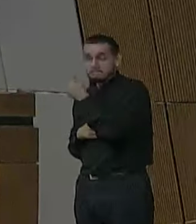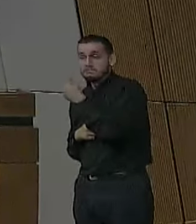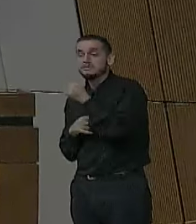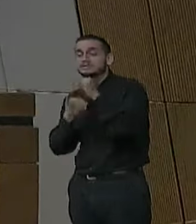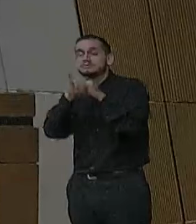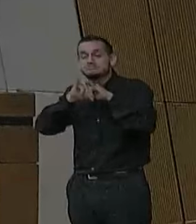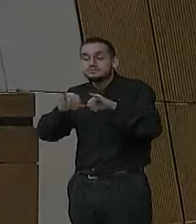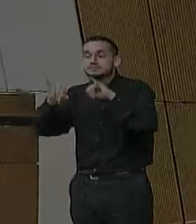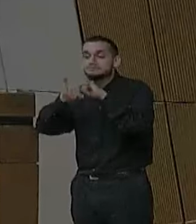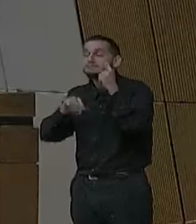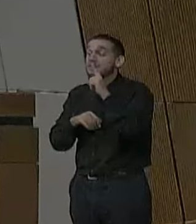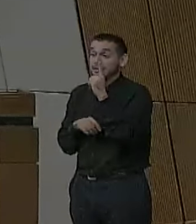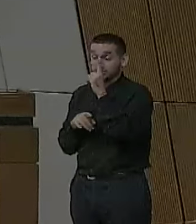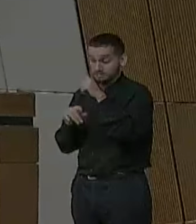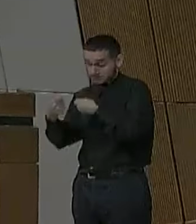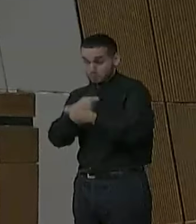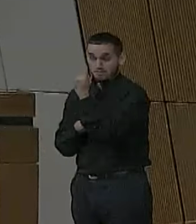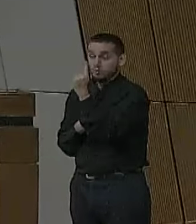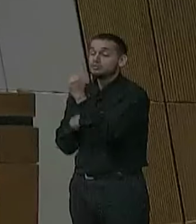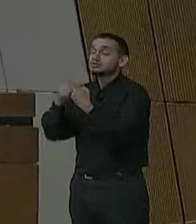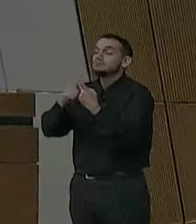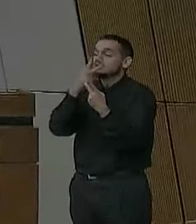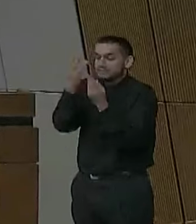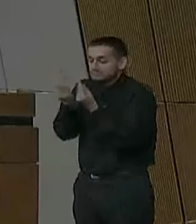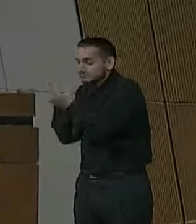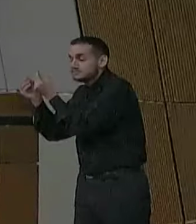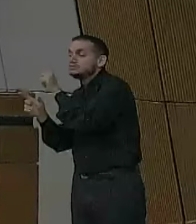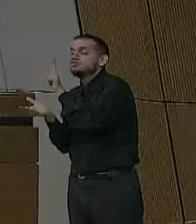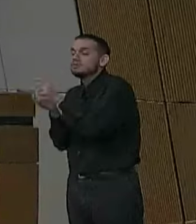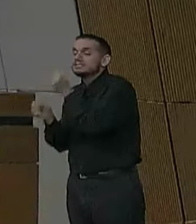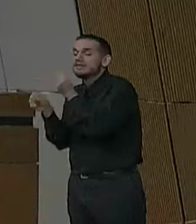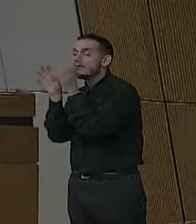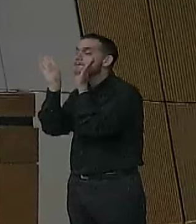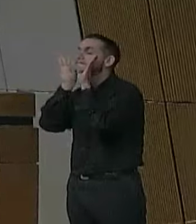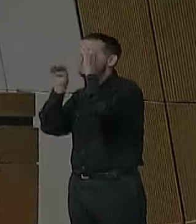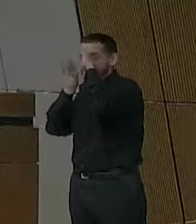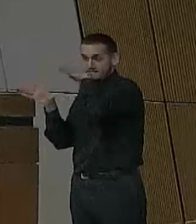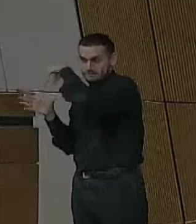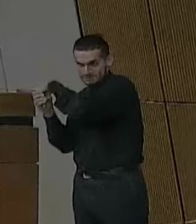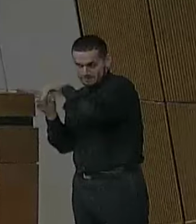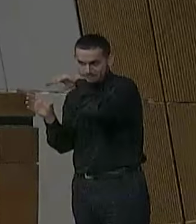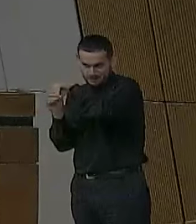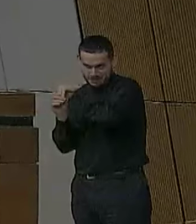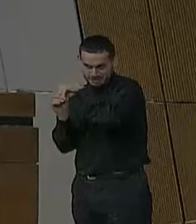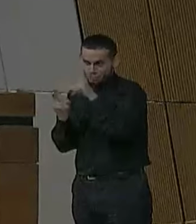fomentar la inserción de las personas en el ámbito privado, en este caso, ¿verdad? Lo que concierne a esta normativa. Bueno,